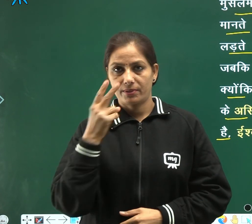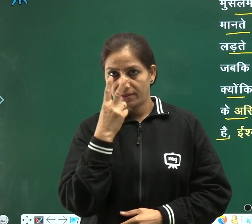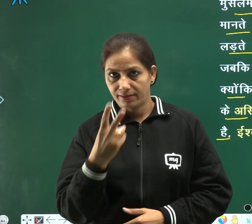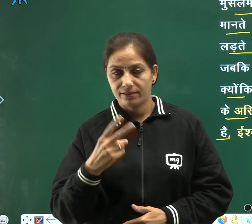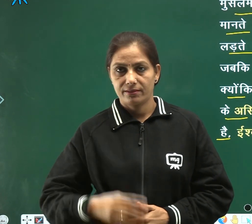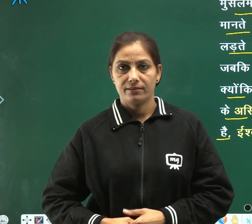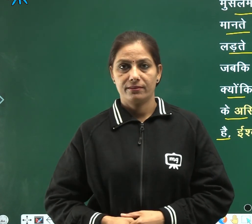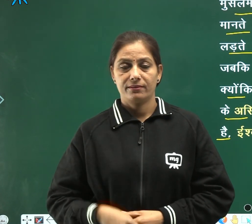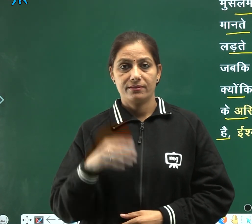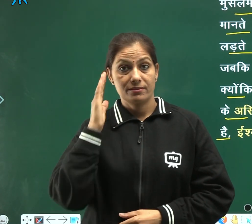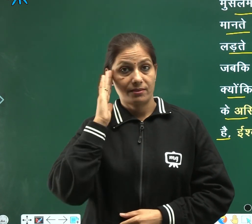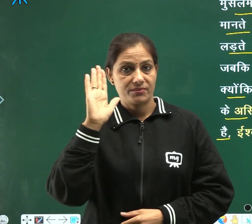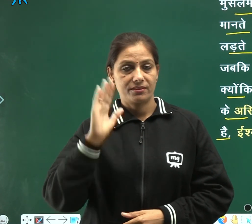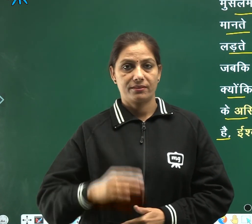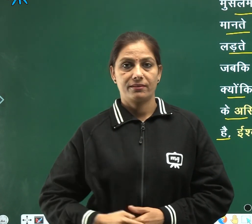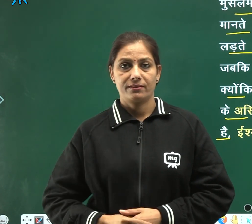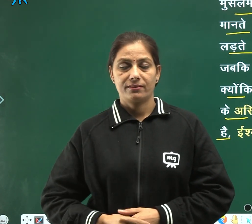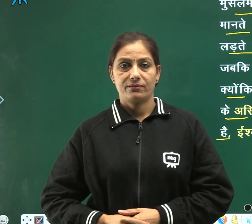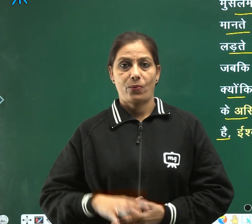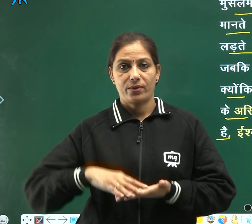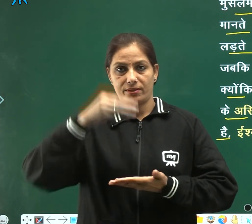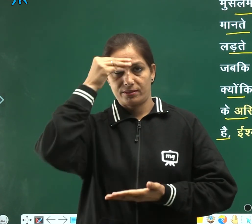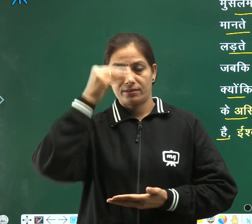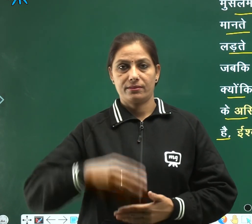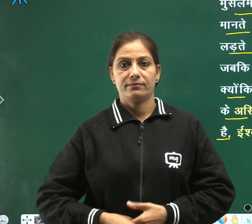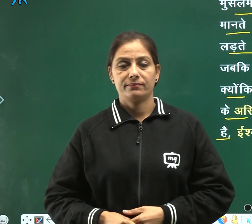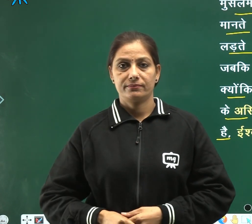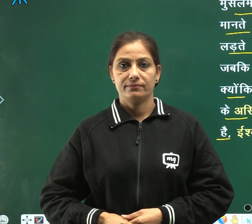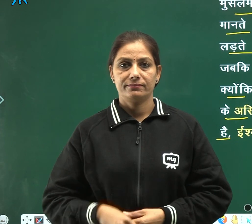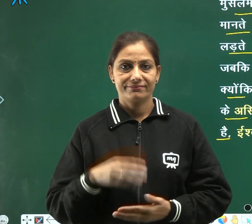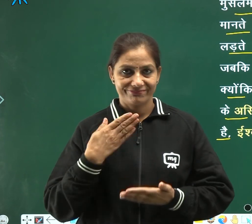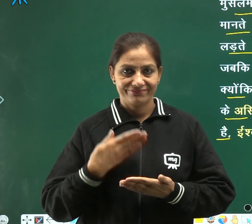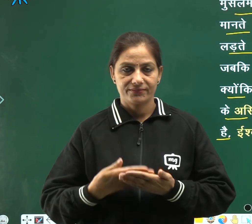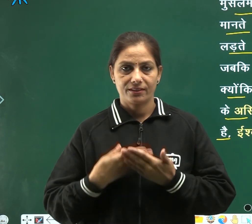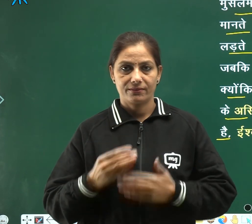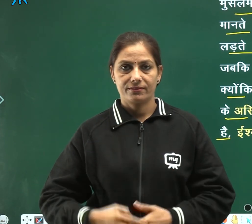देखें, समझें और याद करें। धन्यवाद।